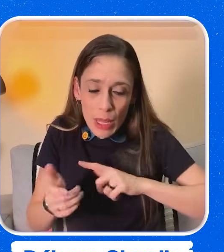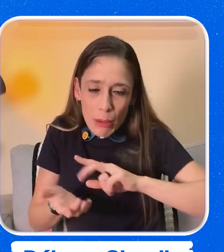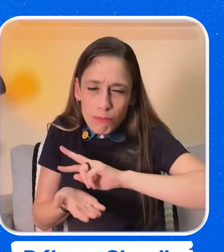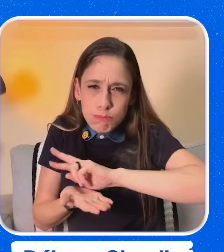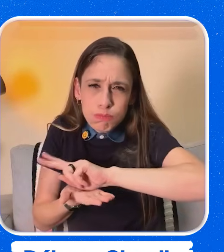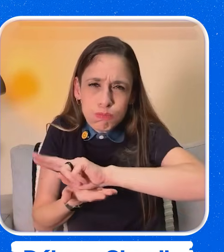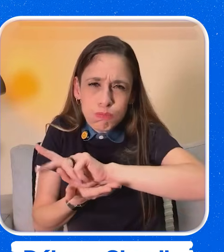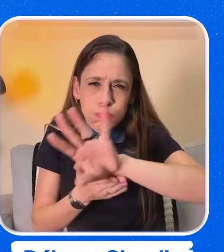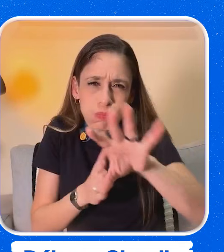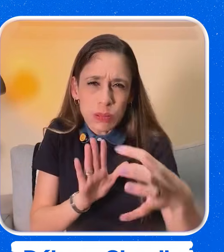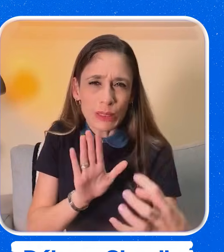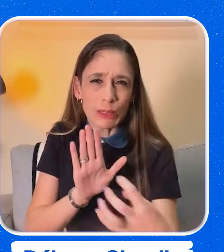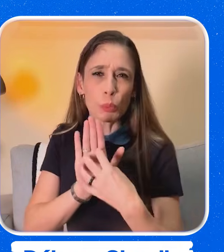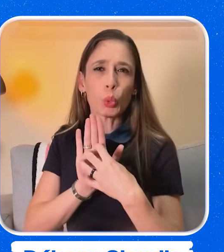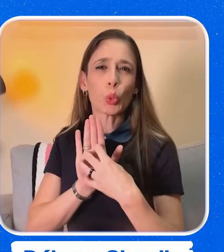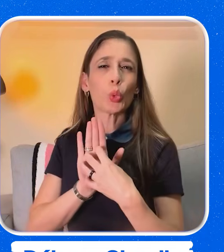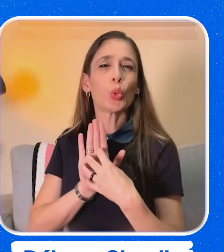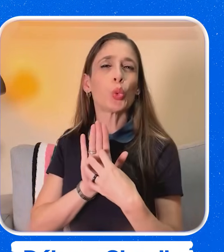você não cria